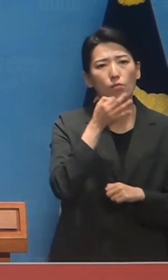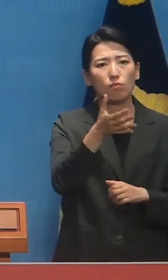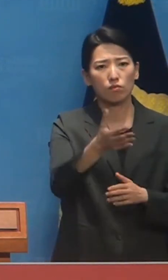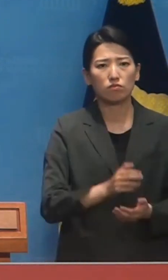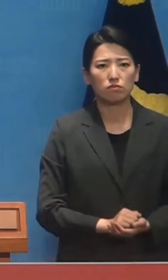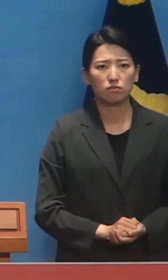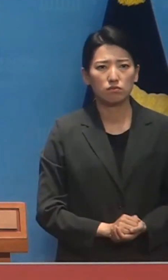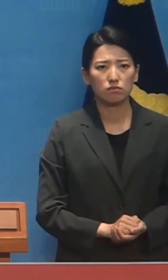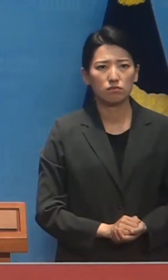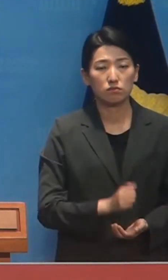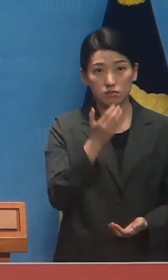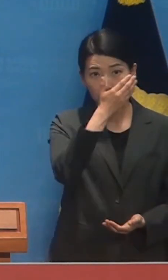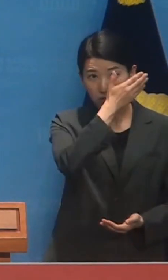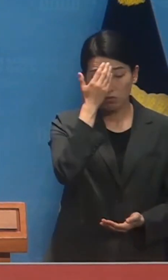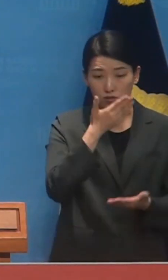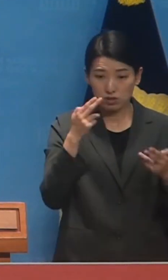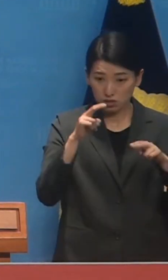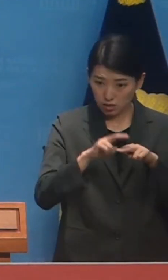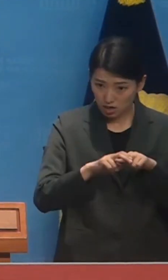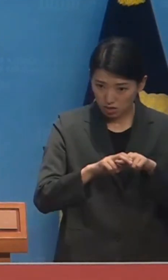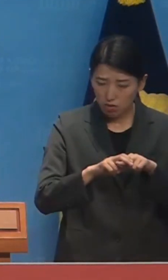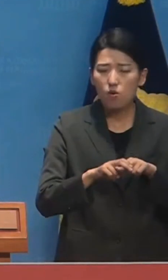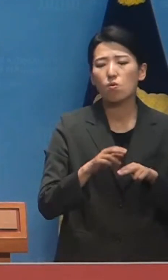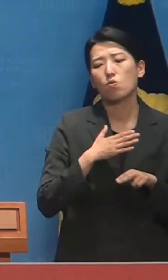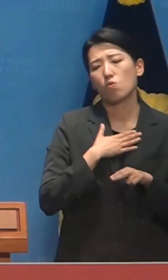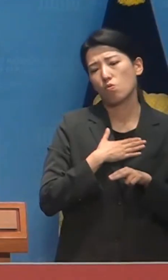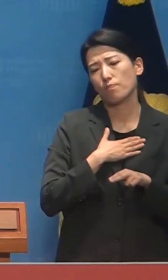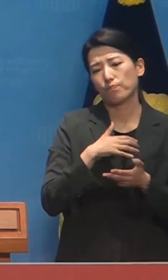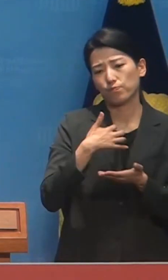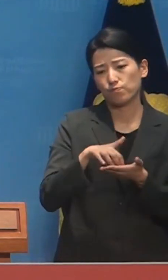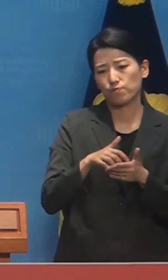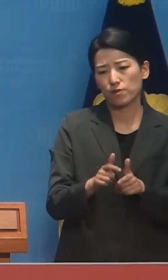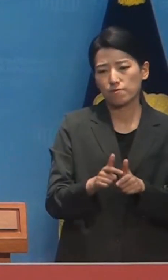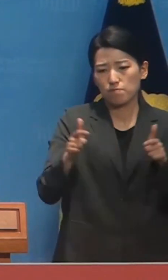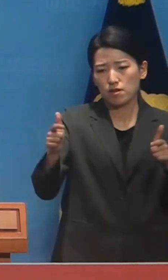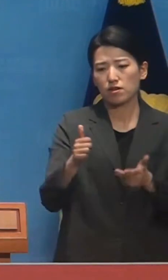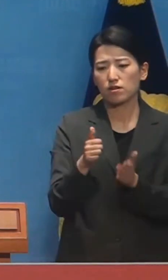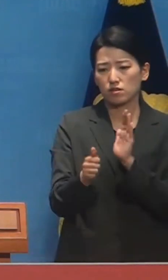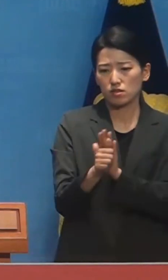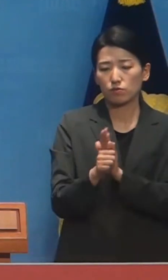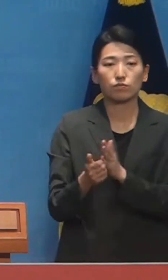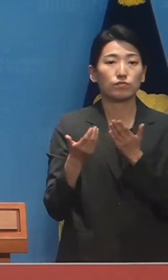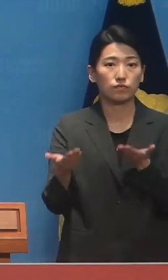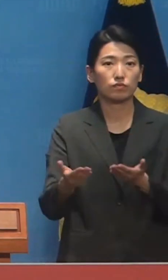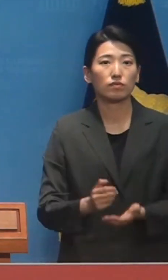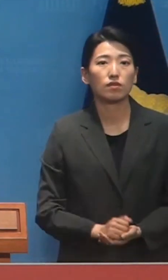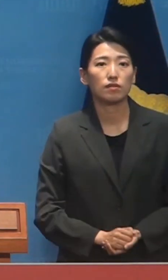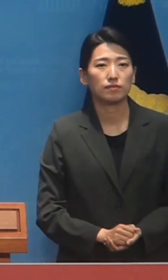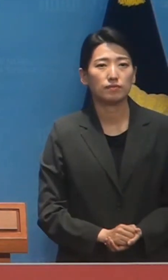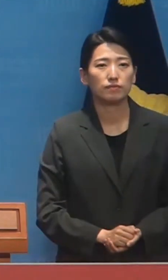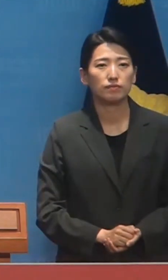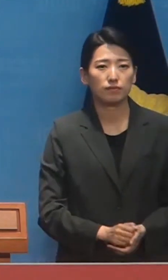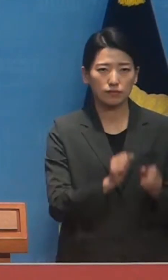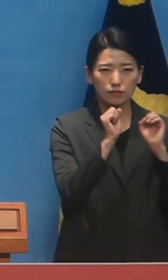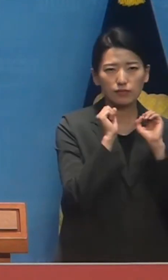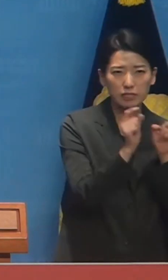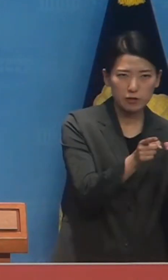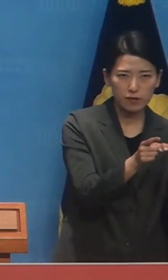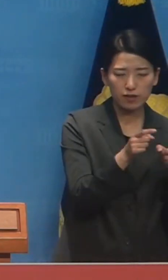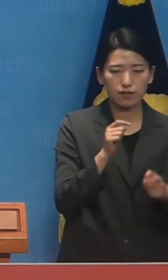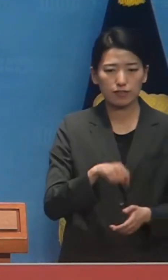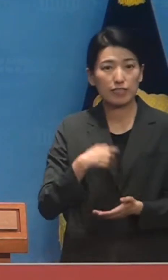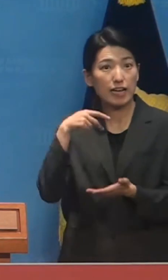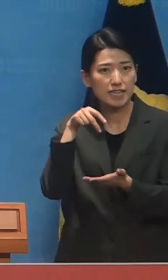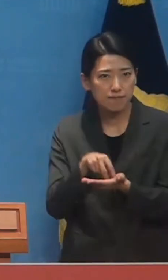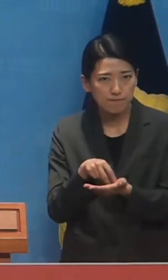일자리 문제도 숫자가 아닌 삶의 존엄으로 바라봅니다. 그는 시혜가 아닌 기회, 자유를